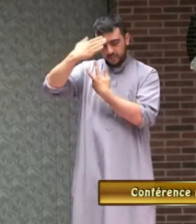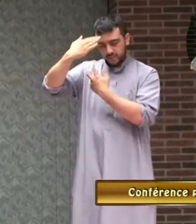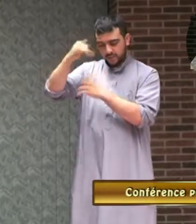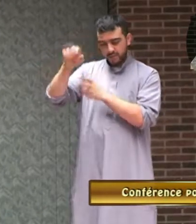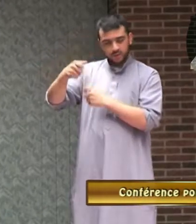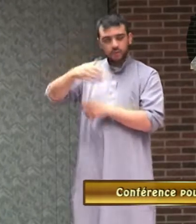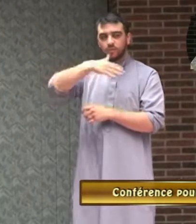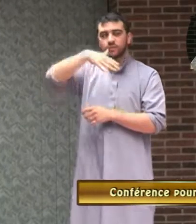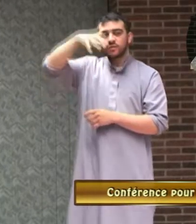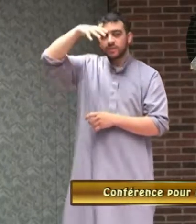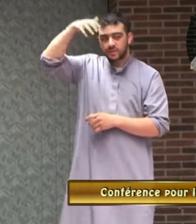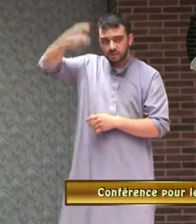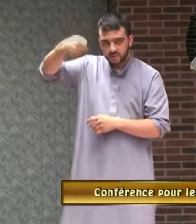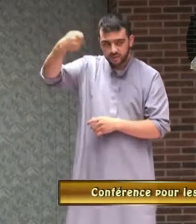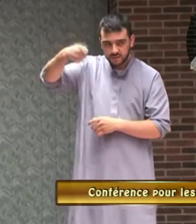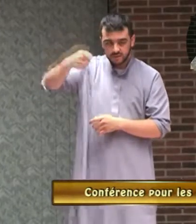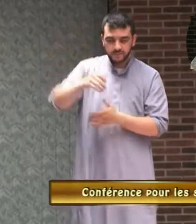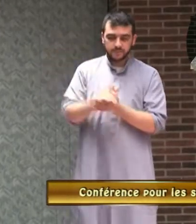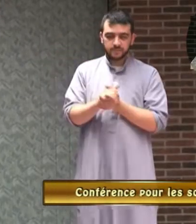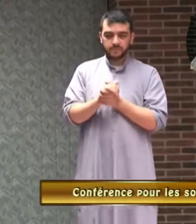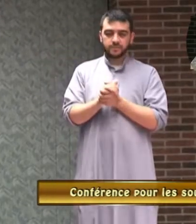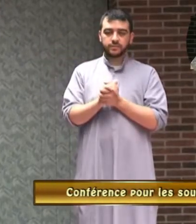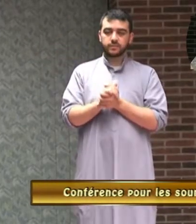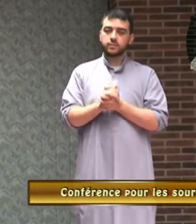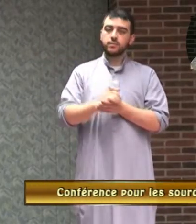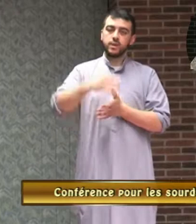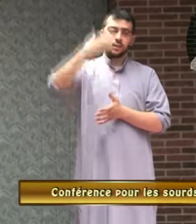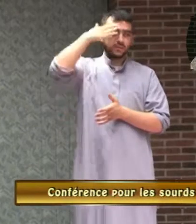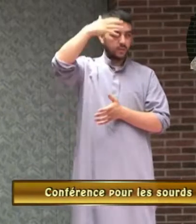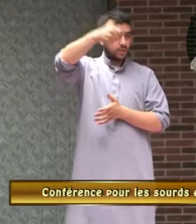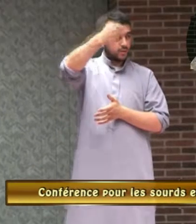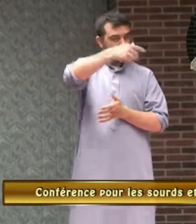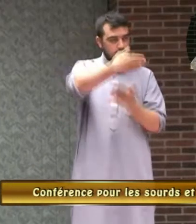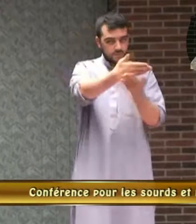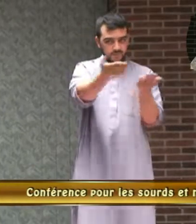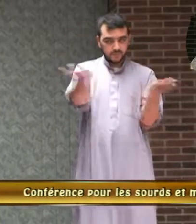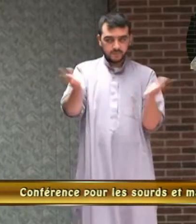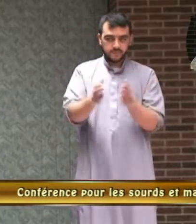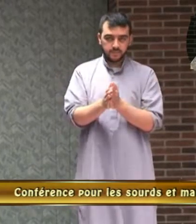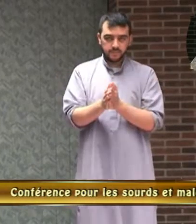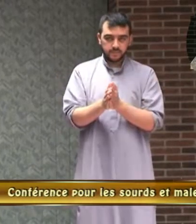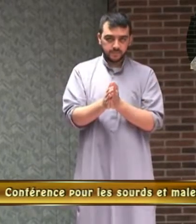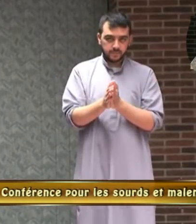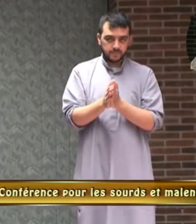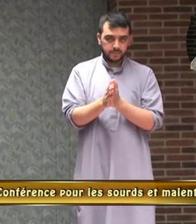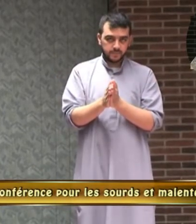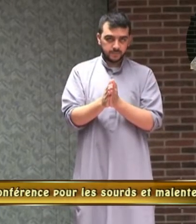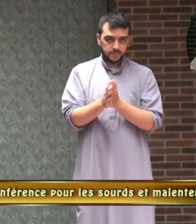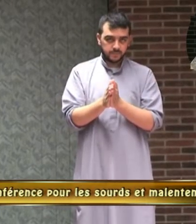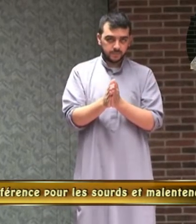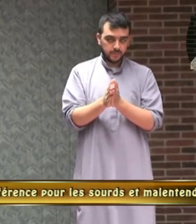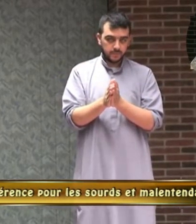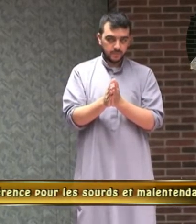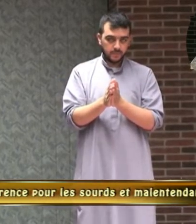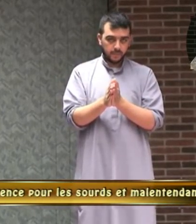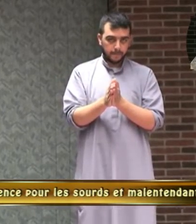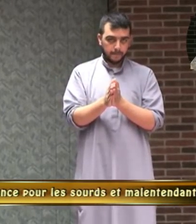آله وصحبه وسلم أما بعد دوك السلام عليكم ورحمة الله